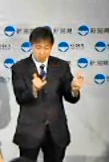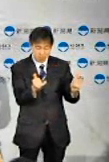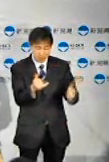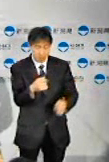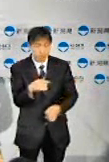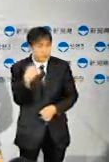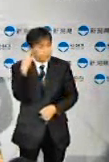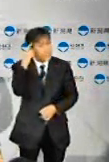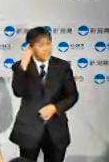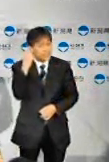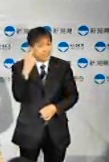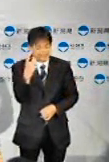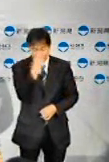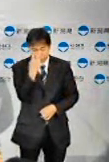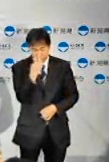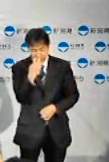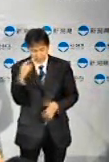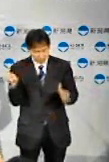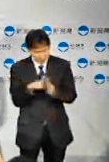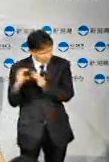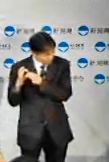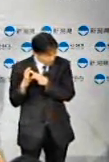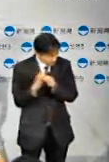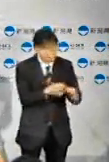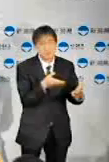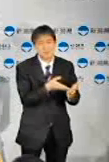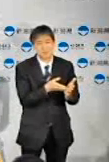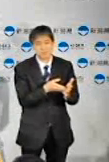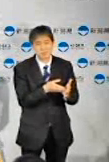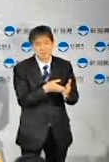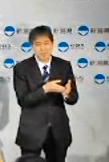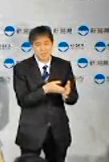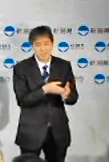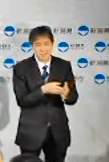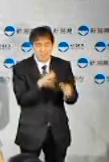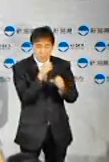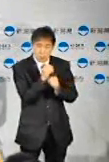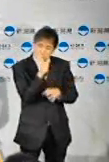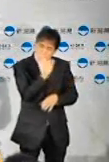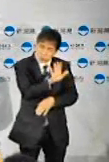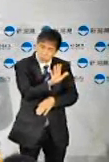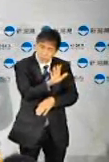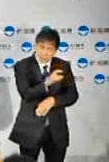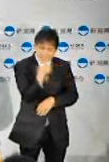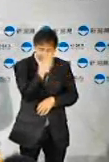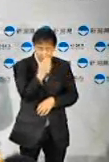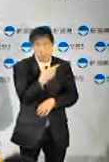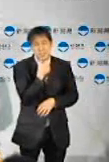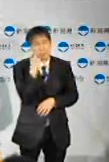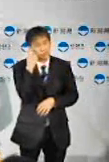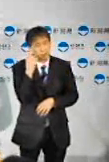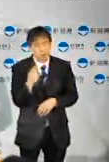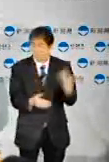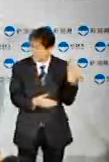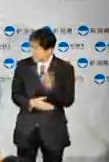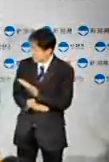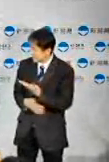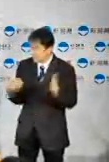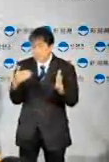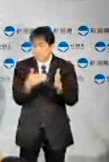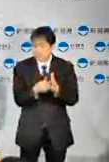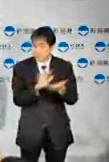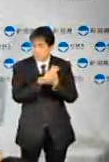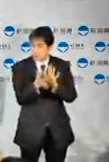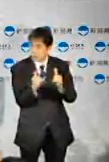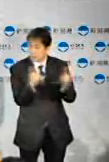するということはずっと申し上げてきています。どこかで県民の意思を確認したいと思います。 最終的なその県民の意思